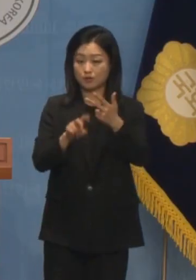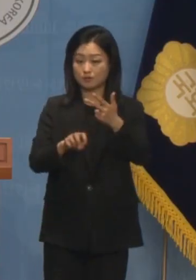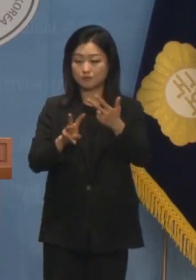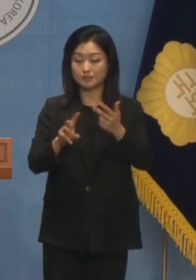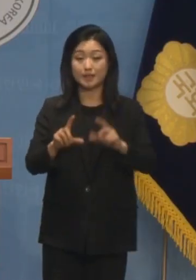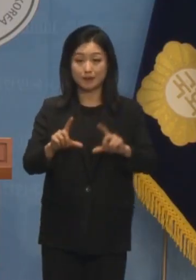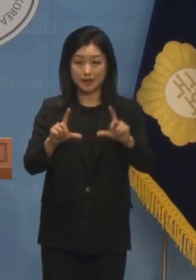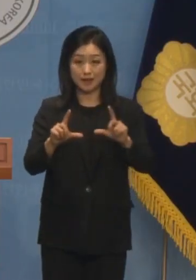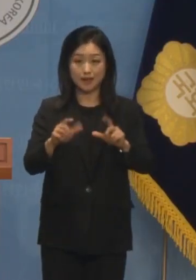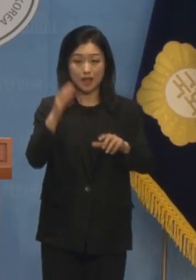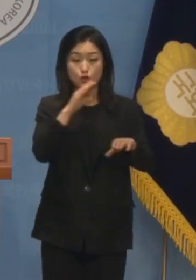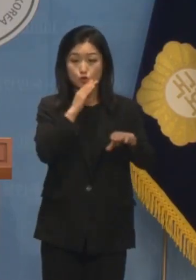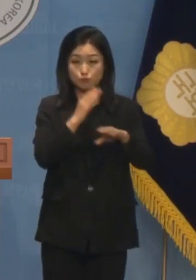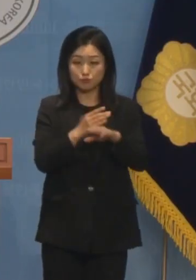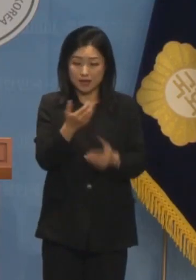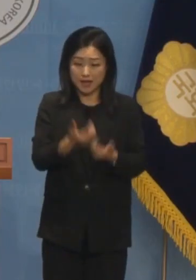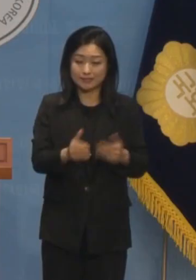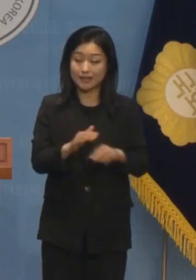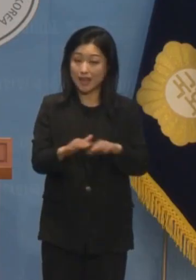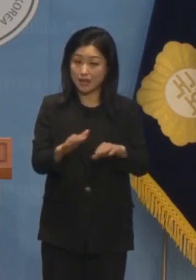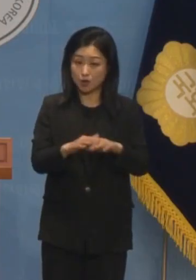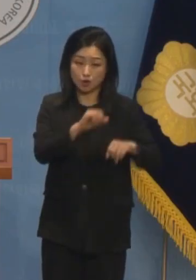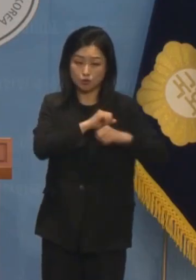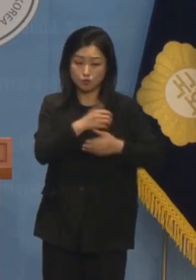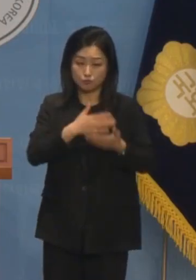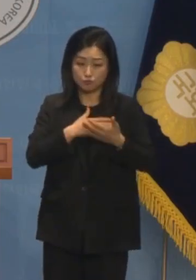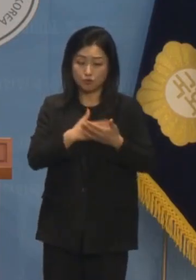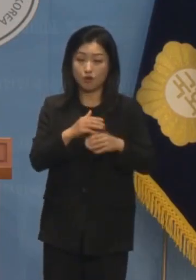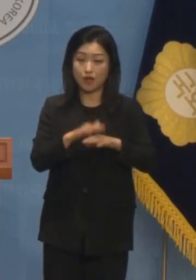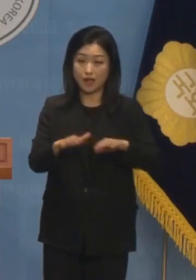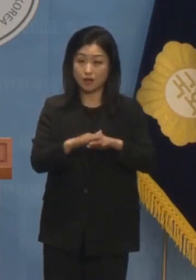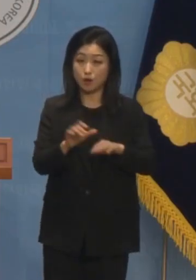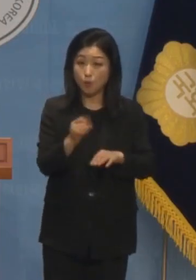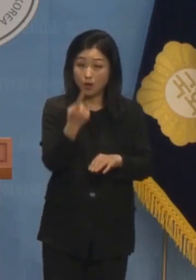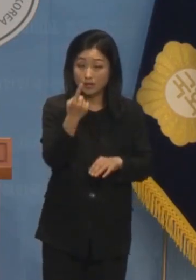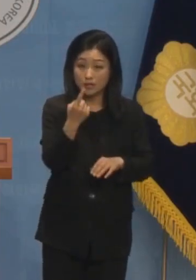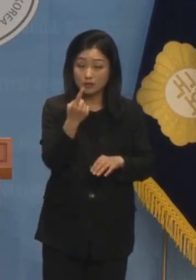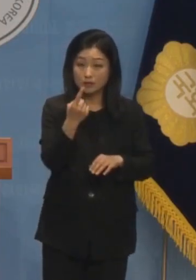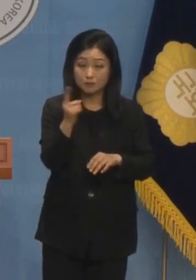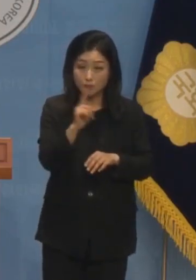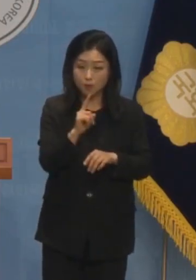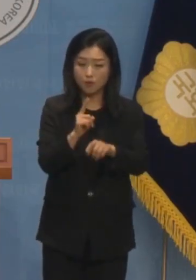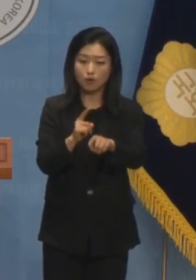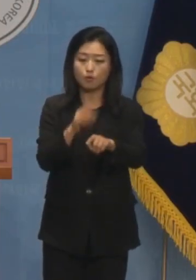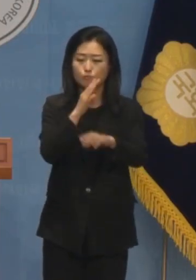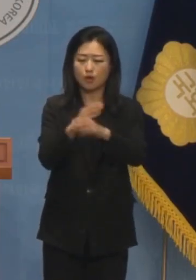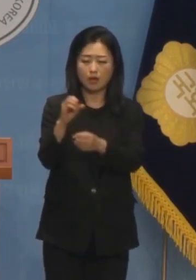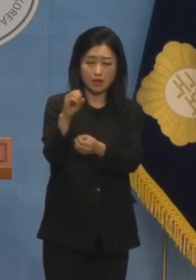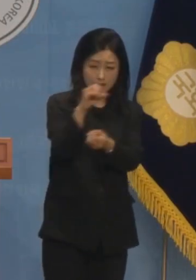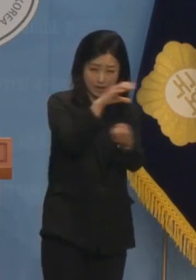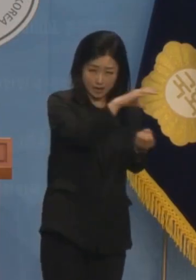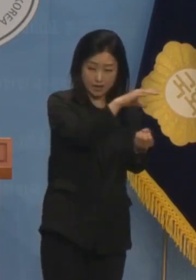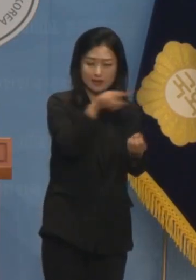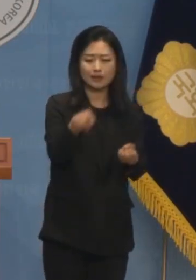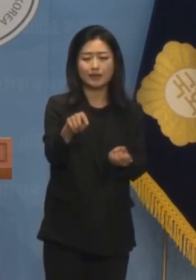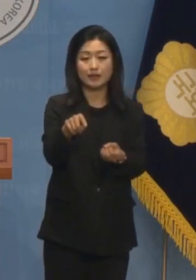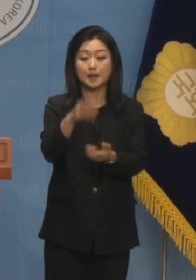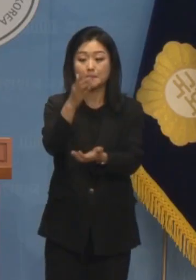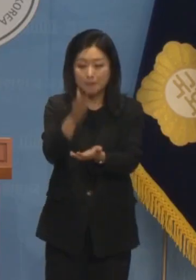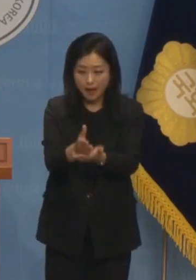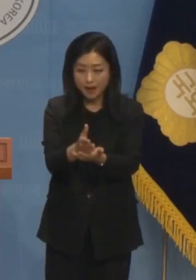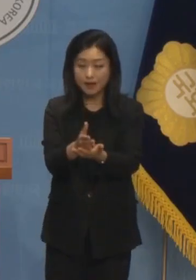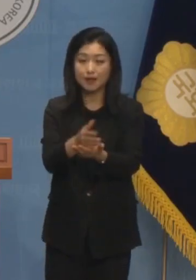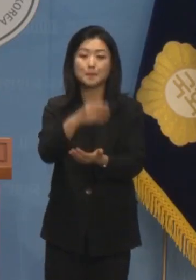23일 남북관계 경색 및 한반도 군사적 긴장 고조의 원인으로 지목되고 있는 대북전단 살포 행위를 금지하는 근거를